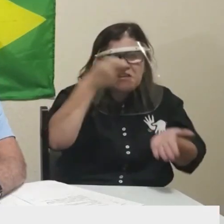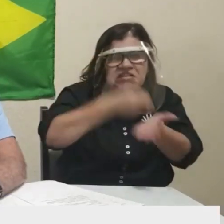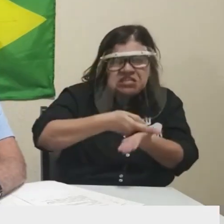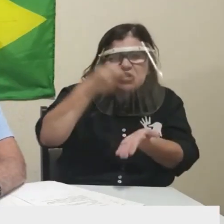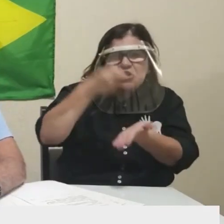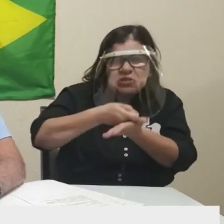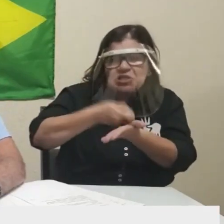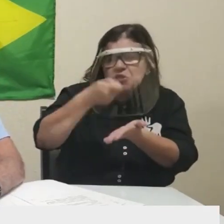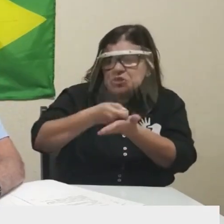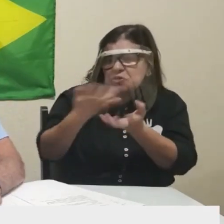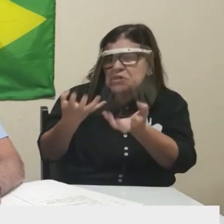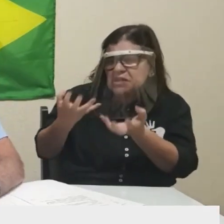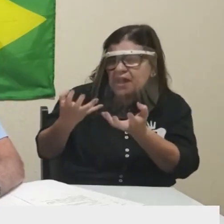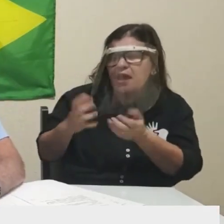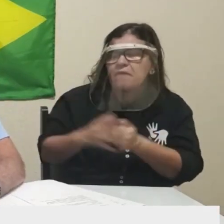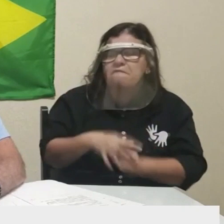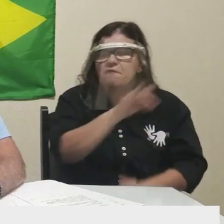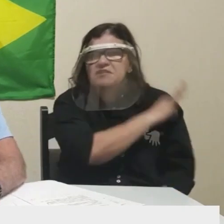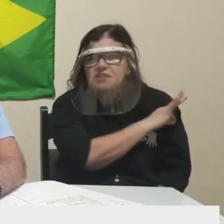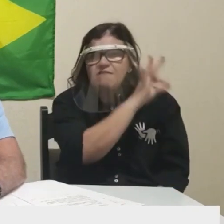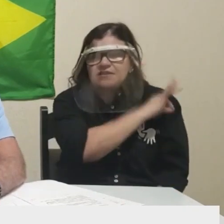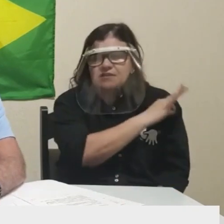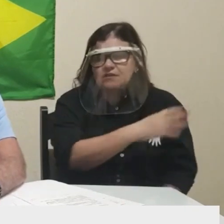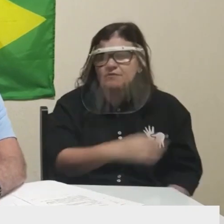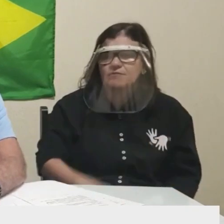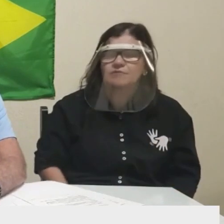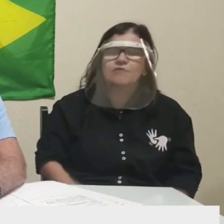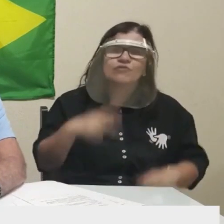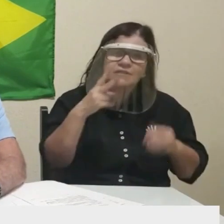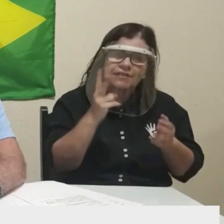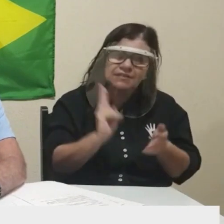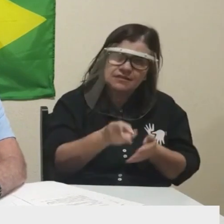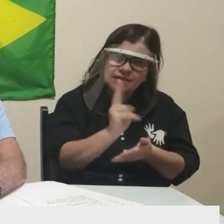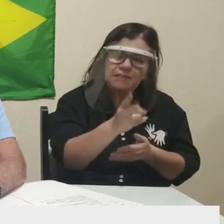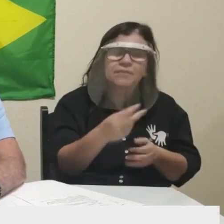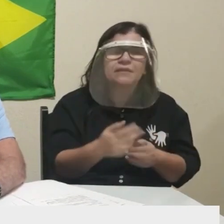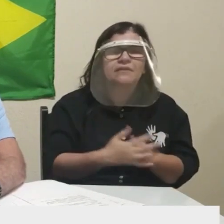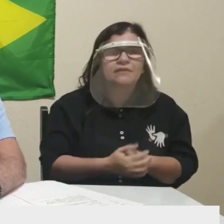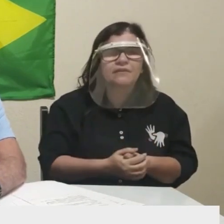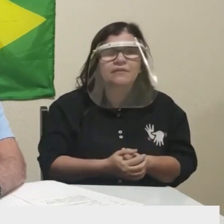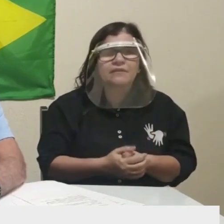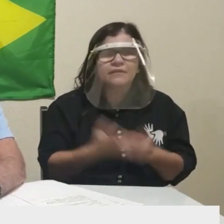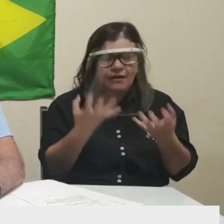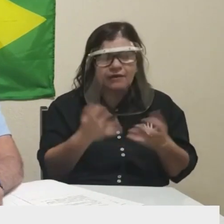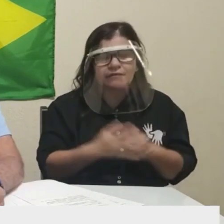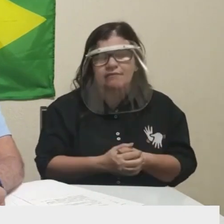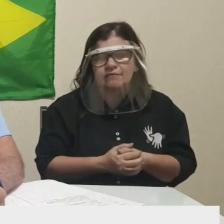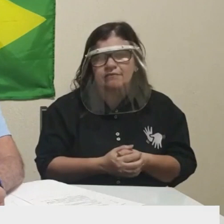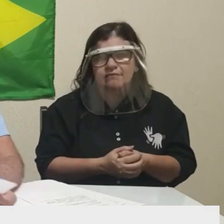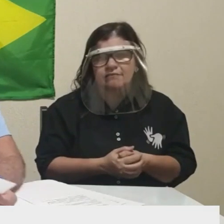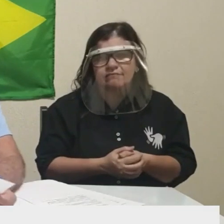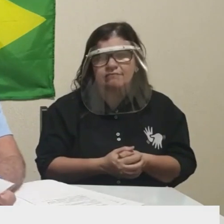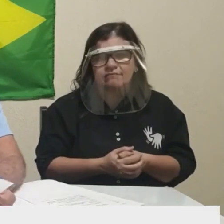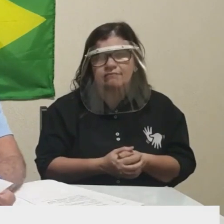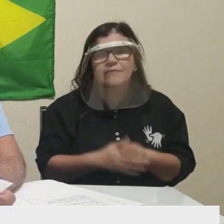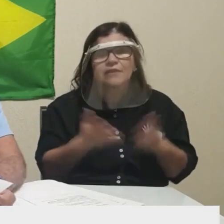Pingo Luzinho, não. Toquei o Augusto Nunes, Zé Maria, Fiuza e Vitor Brau. Vocês sempre tiveram uma posição isenta no tocante a isso e objetiva também. Não tem